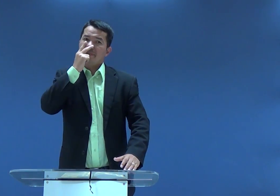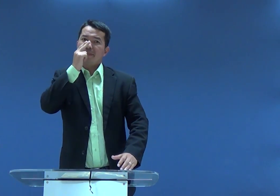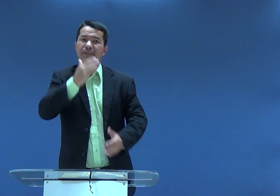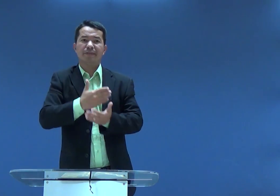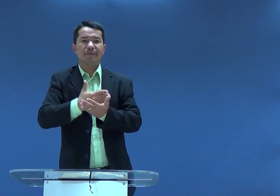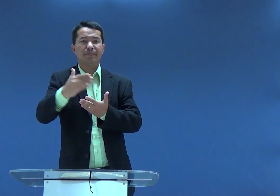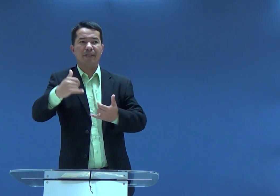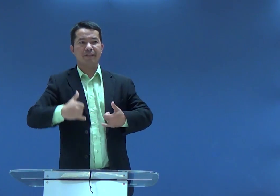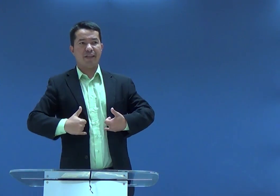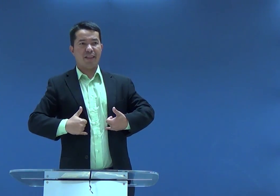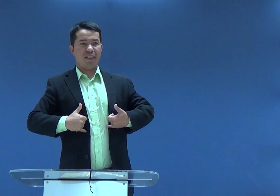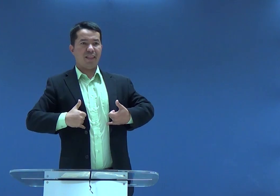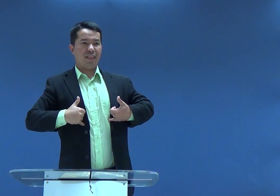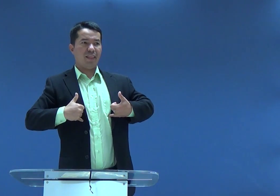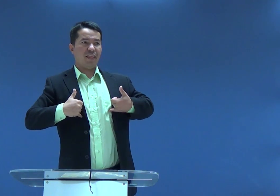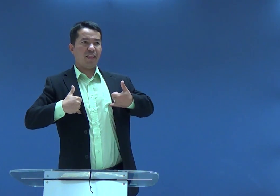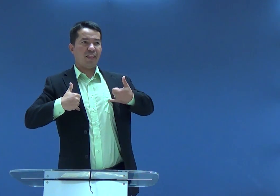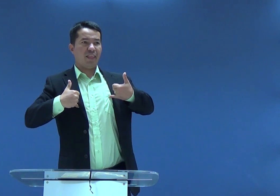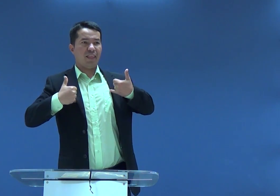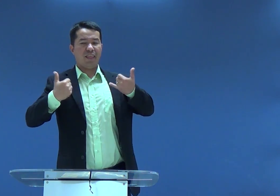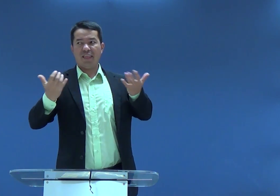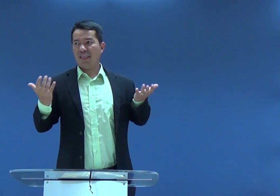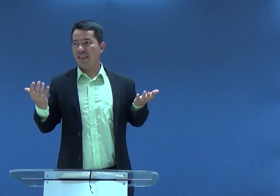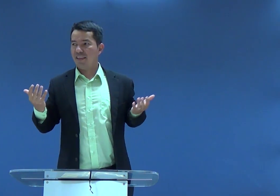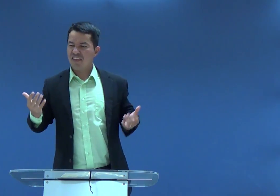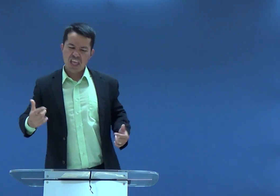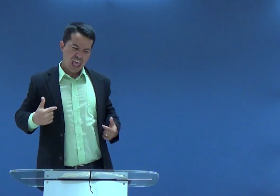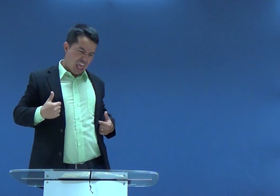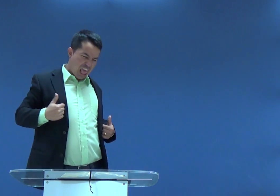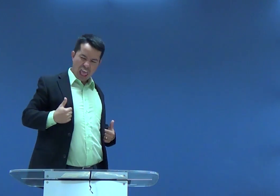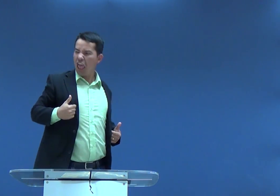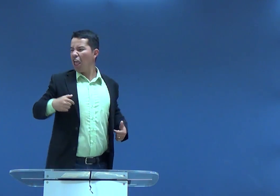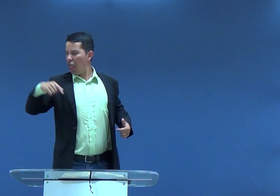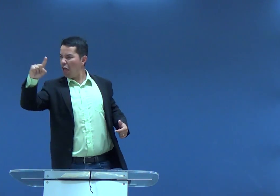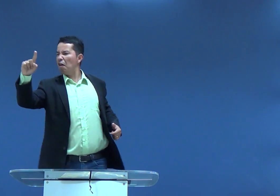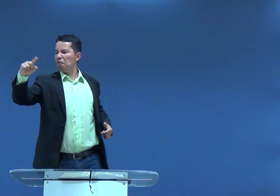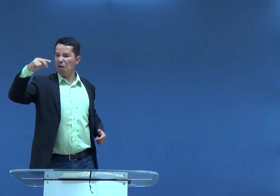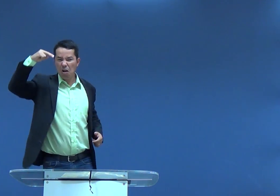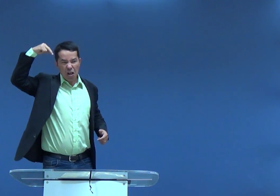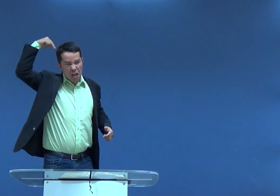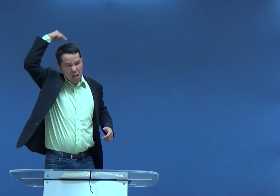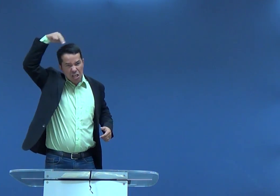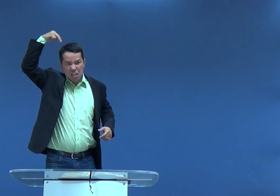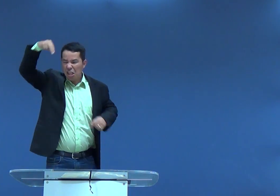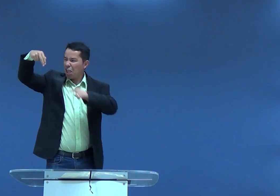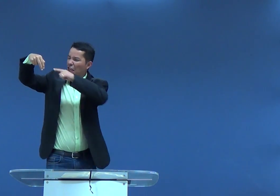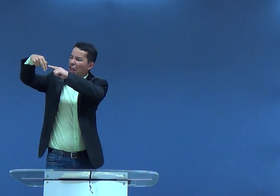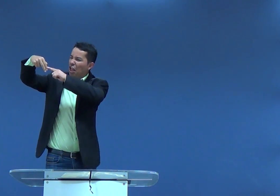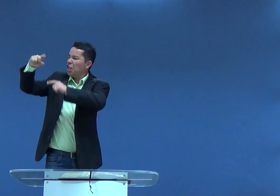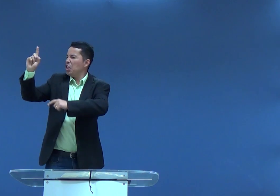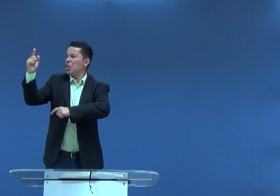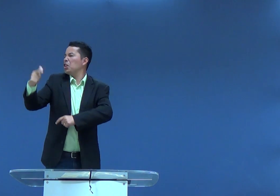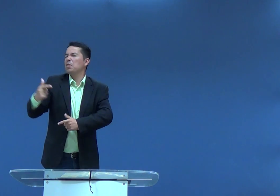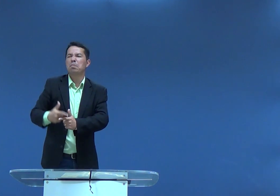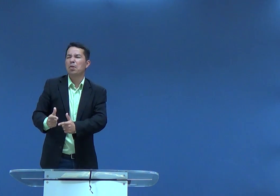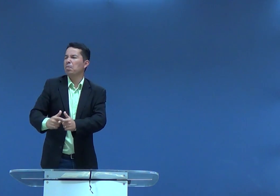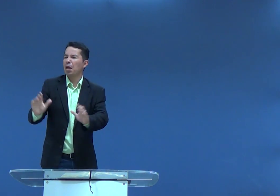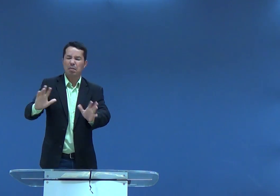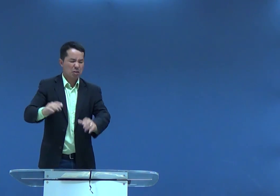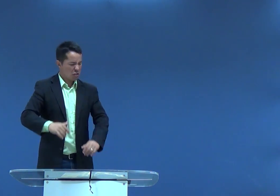e era um monstro. Parece que ele começou a se orgulhar da sua postura, daquilo que ele era. Eu sou nazireu, mas não